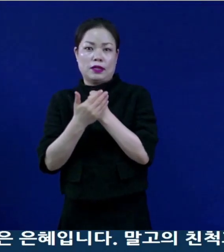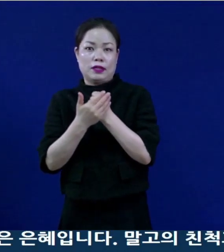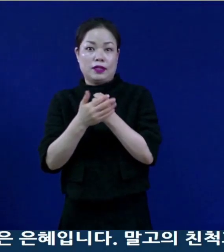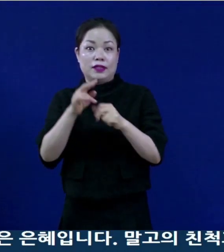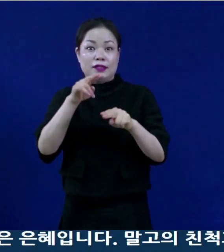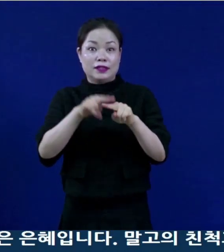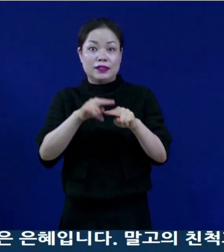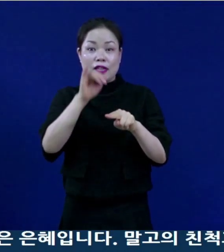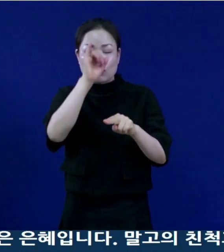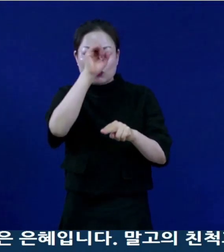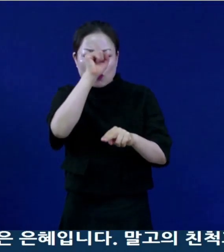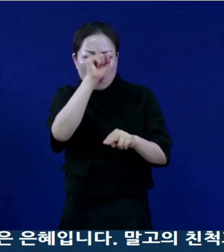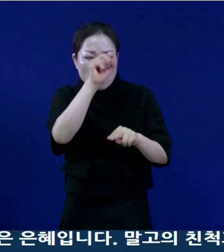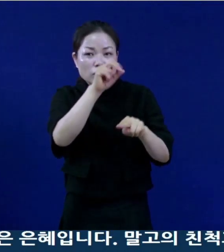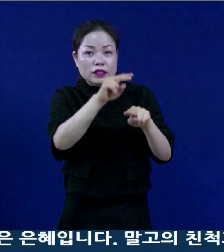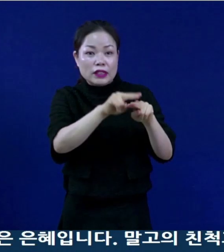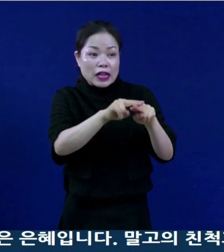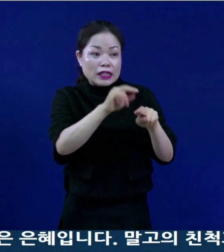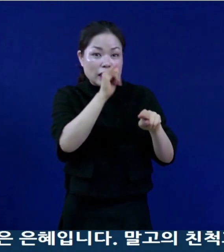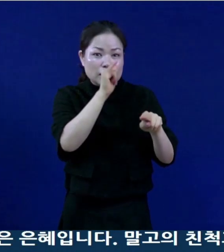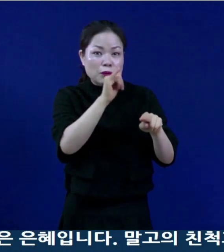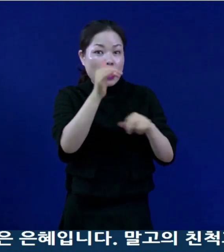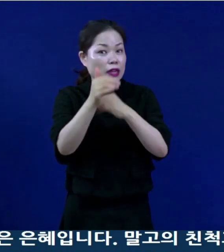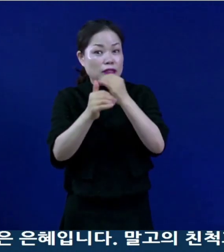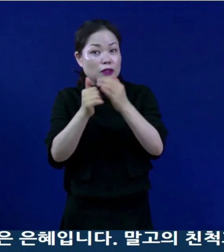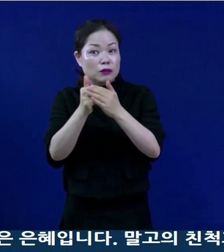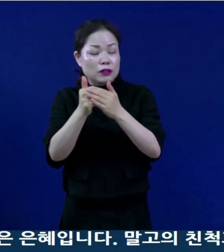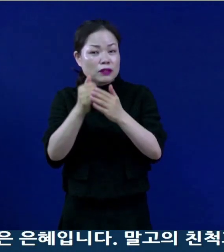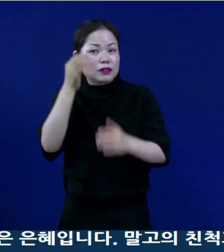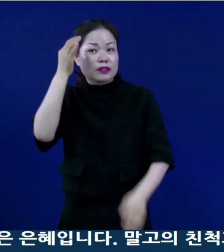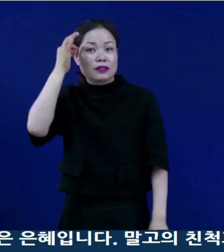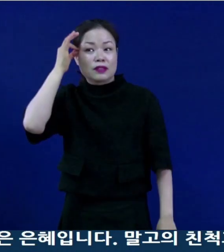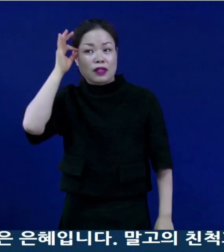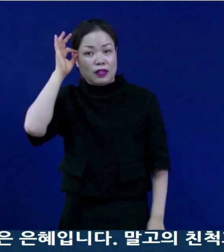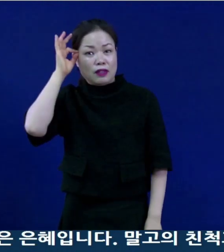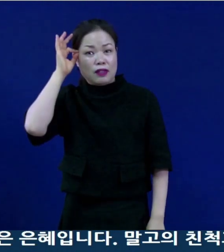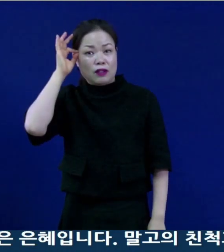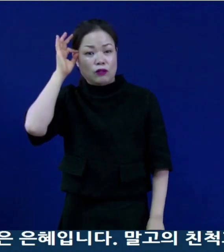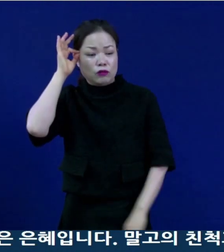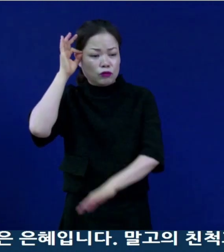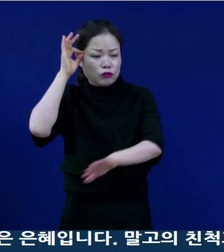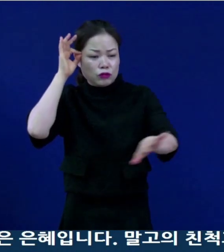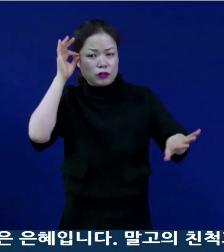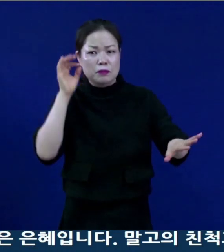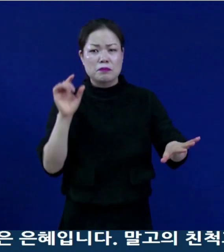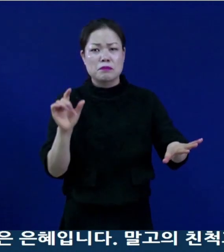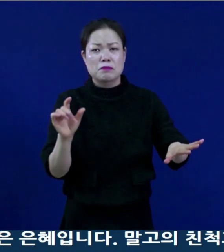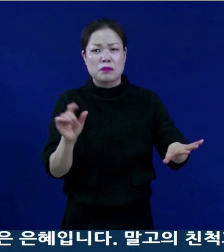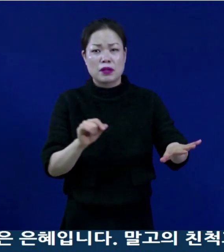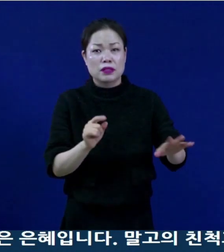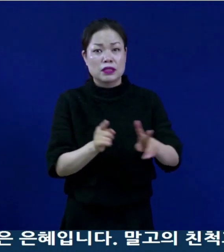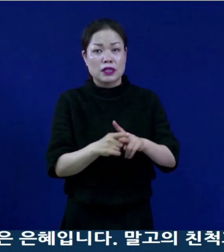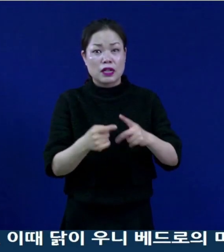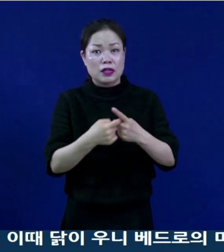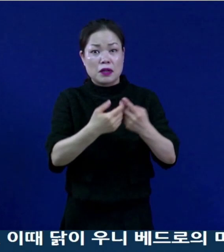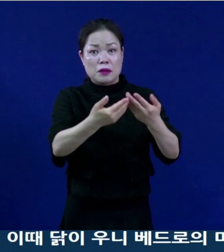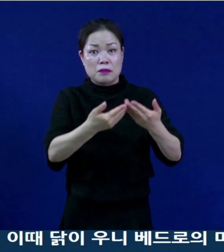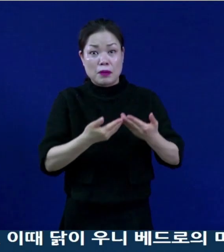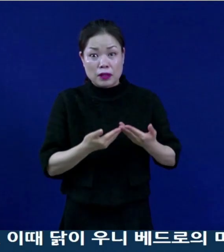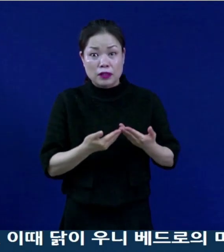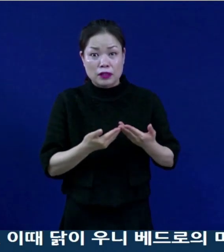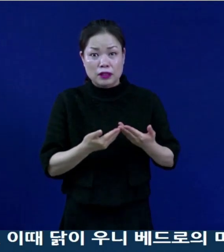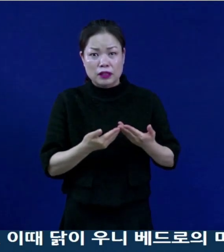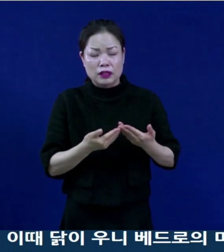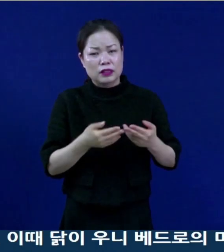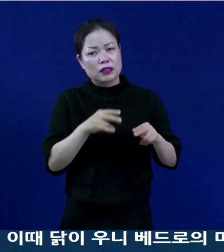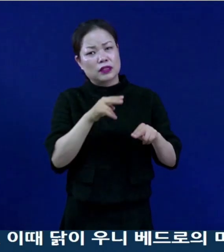자리가 있어요. 좋은 자리에 있으면 하나님이 주시는 깨달음을 우리가 더 빨리 이해하고 받아들일 수 있는